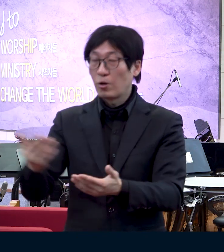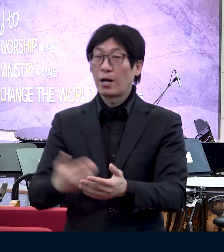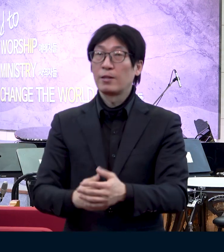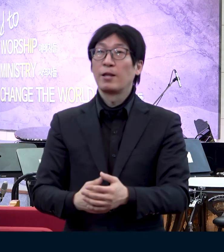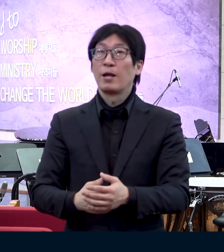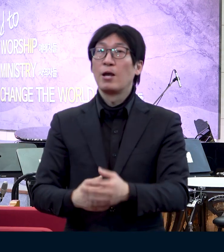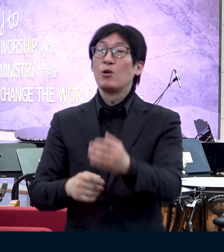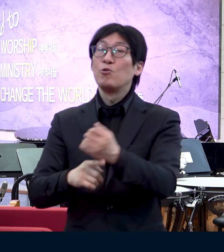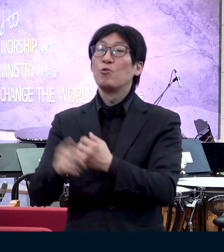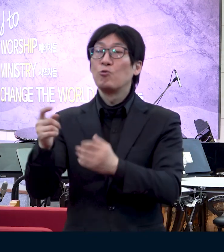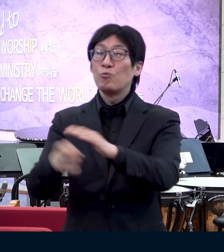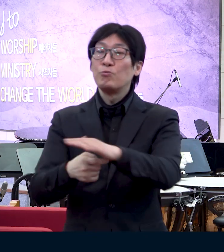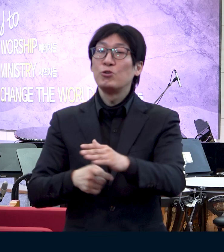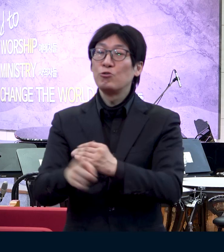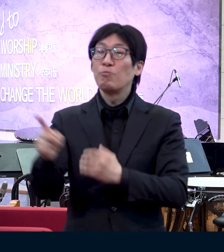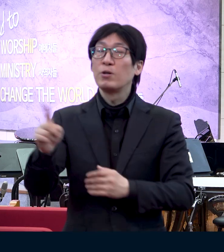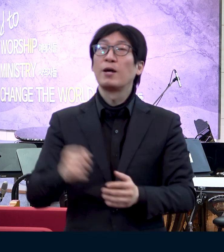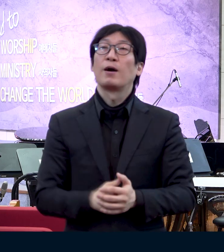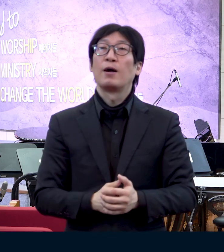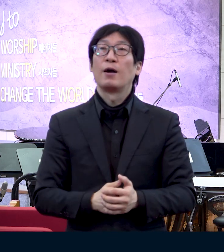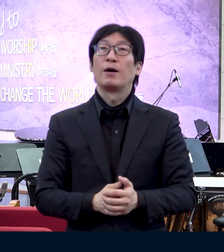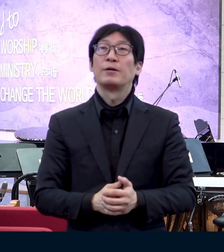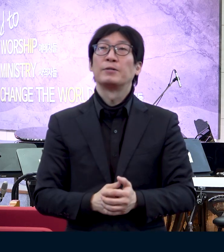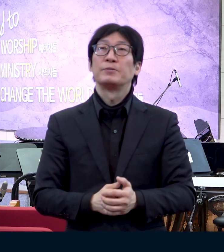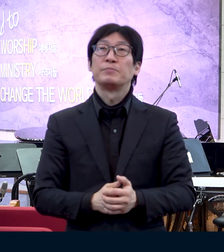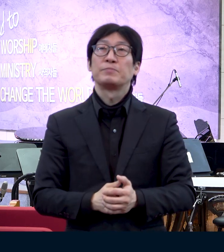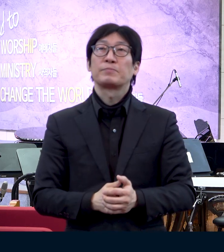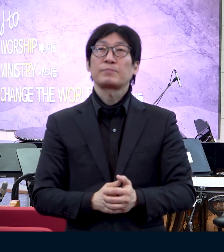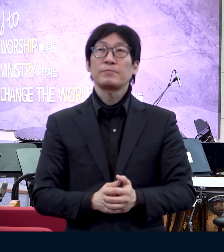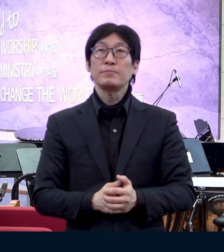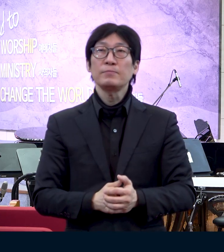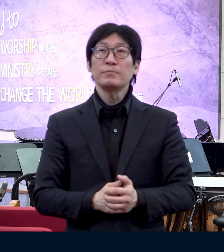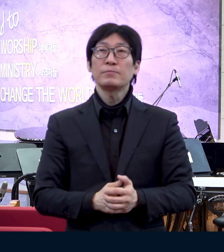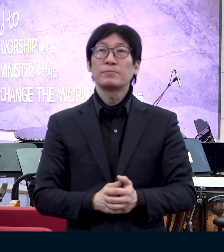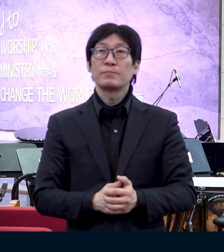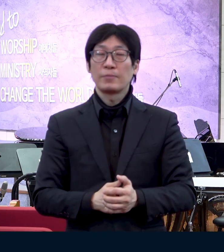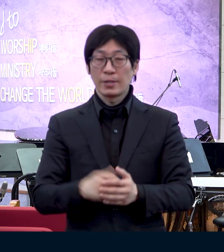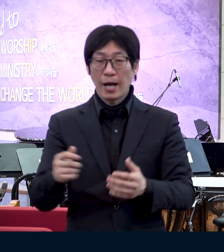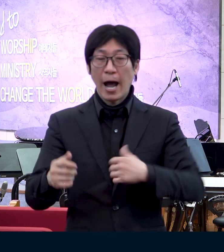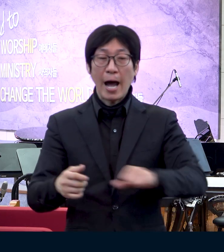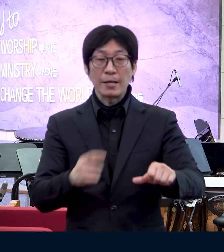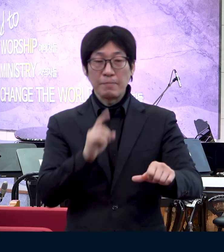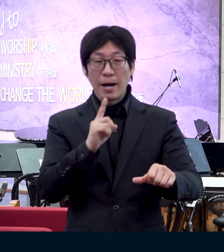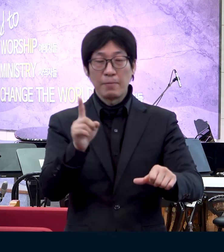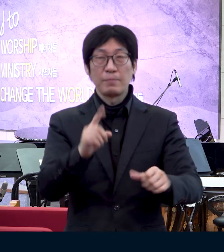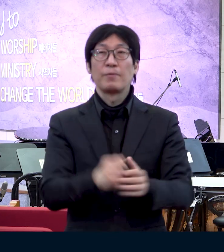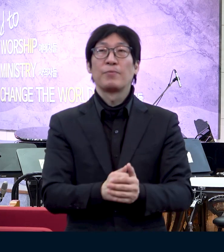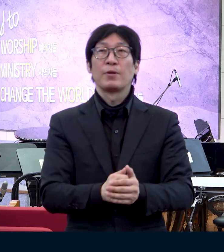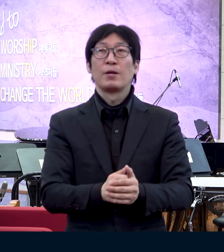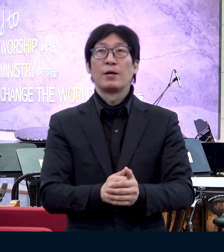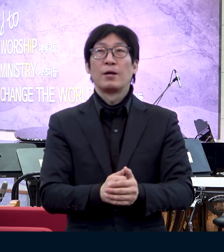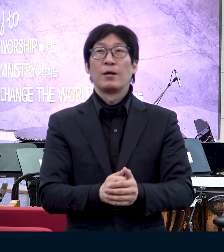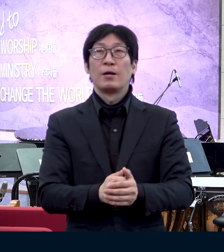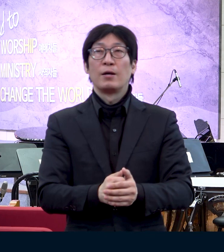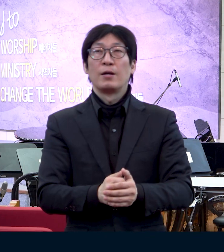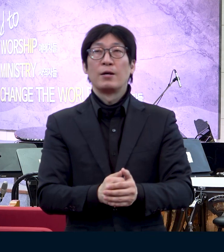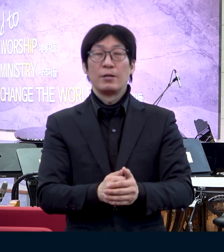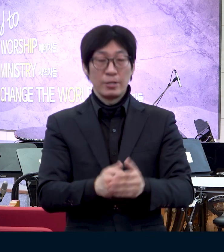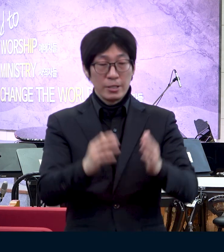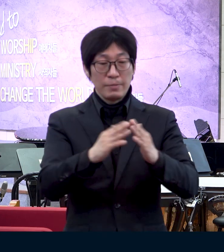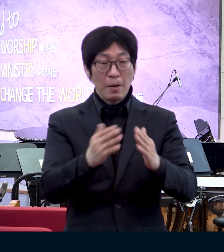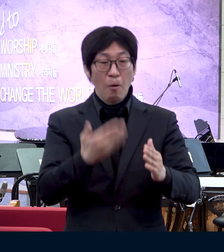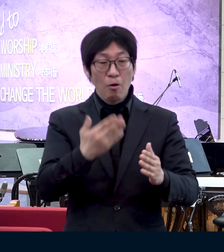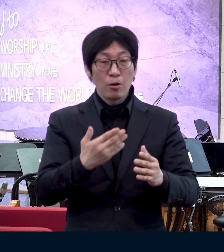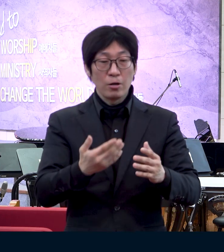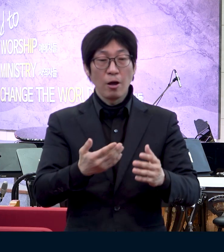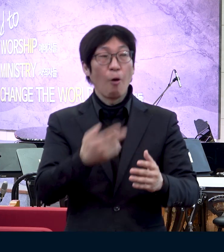그러면서 들어보니까 이유가 뭐냐, 자기 옆에 그 또래 친구 하나가 집에 먹을 게